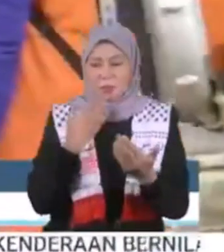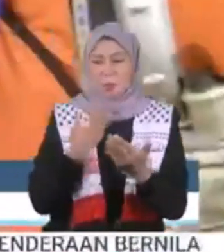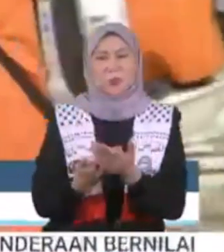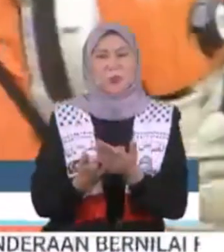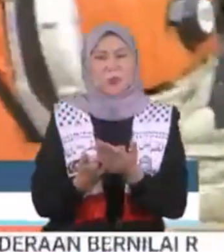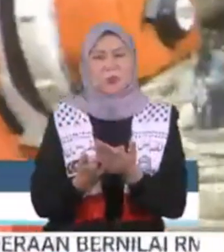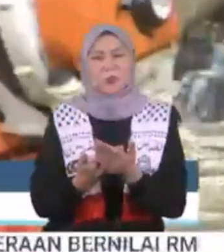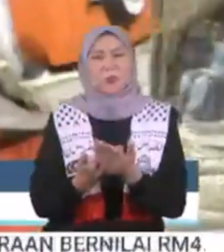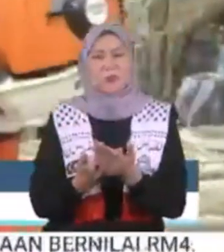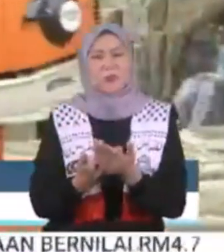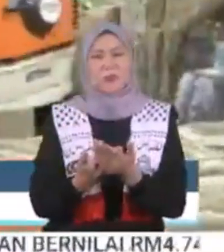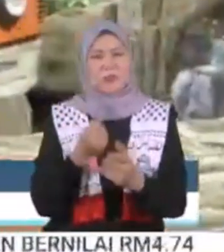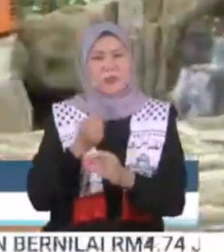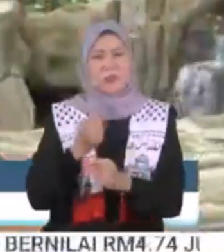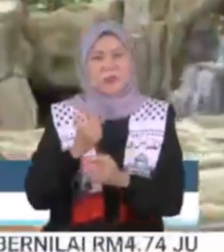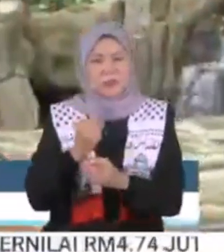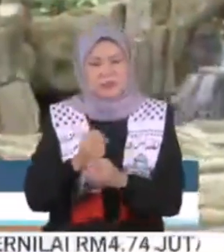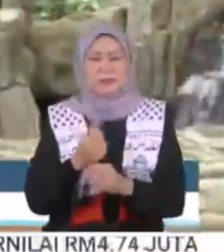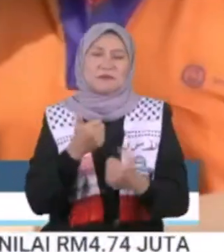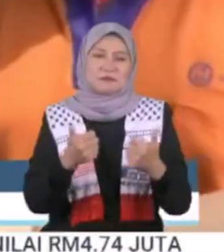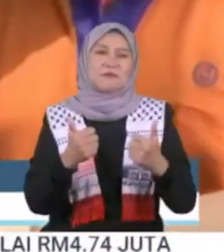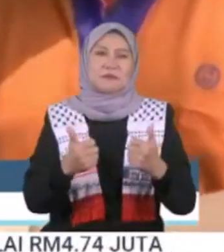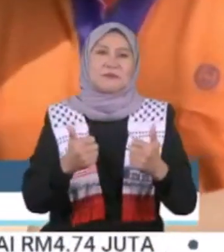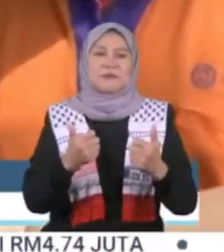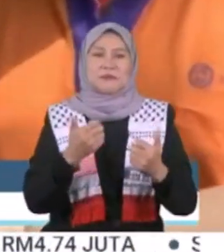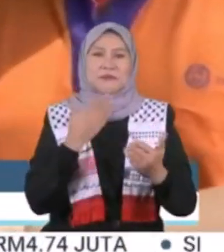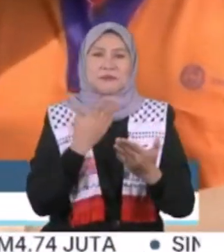semua. Diorang kerja pun dengan keadaan baik semua.